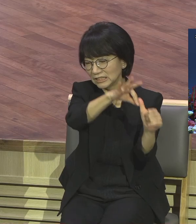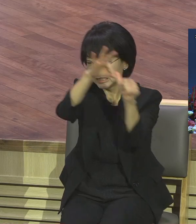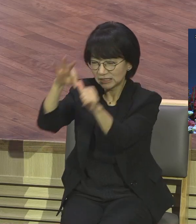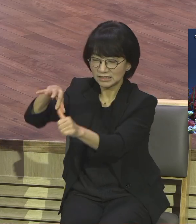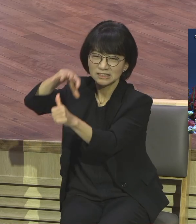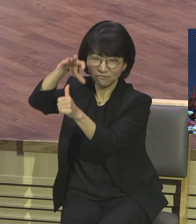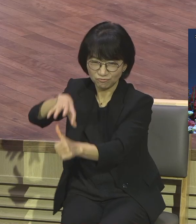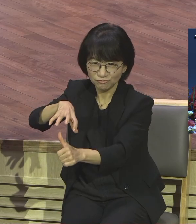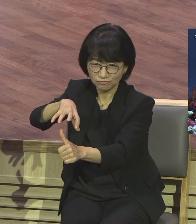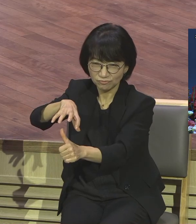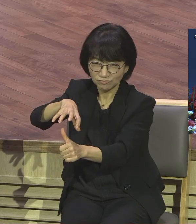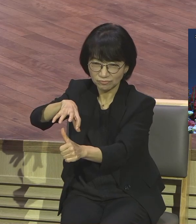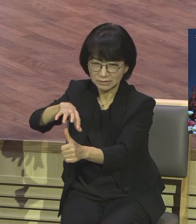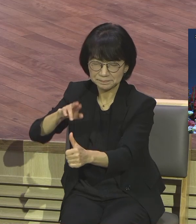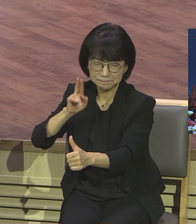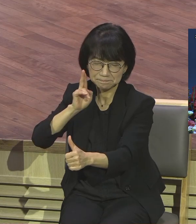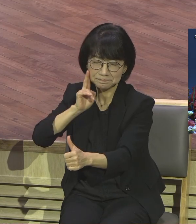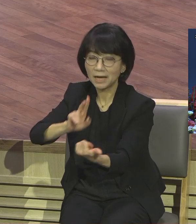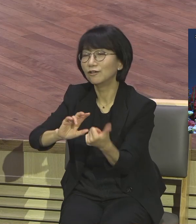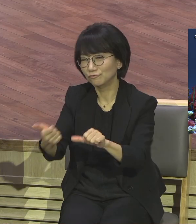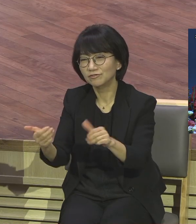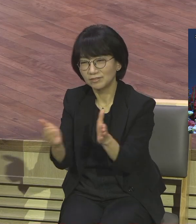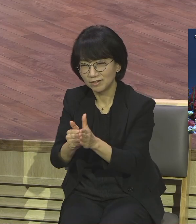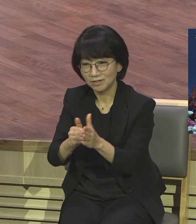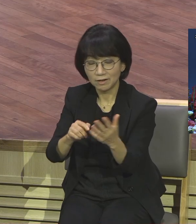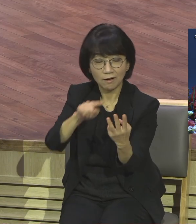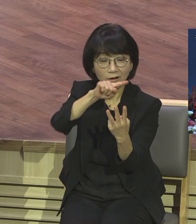이런 역사를 통해서 우리가 무엇을 볼수 있느냐?